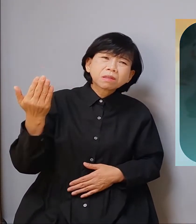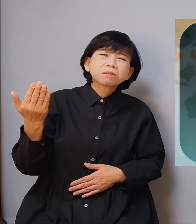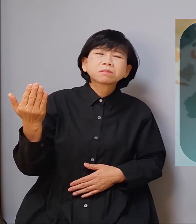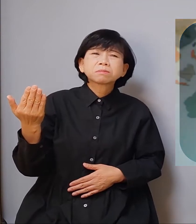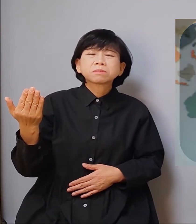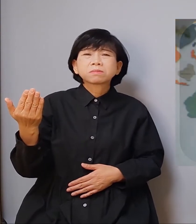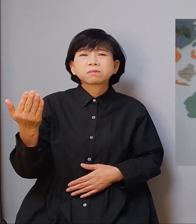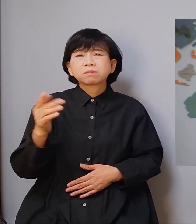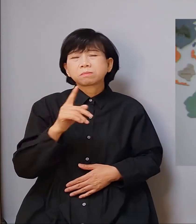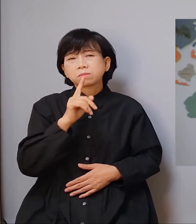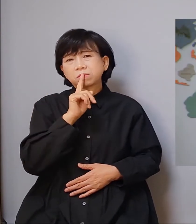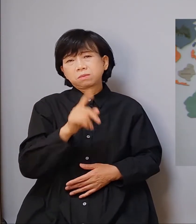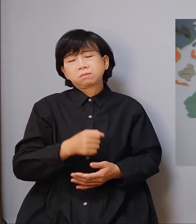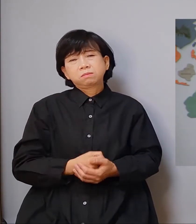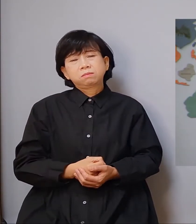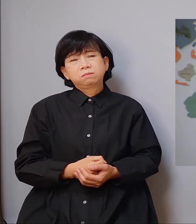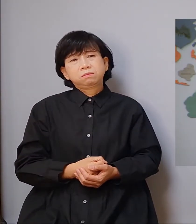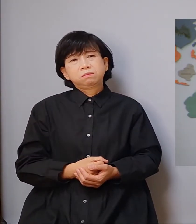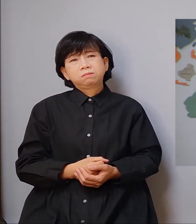뜻입니다.